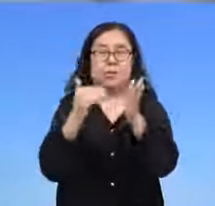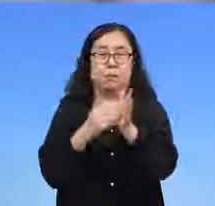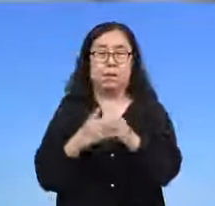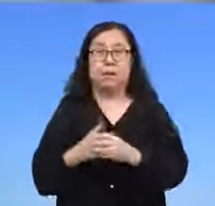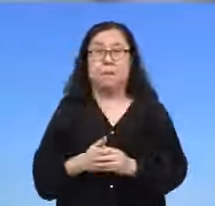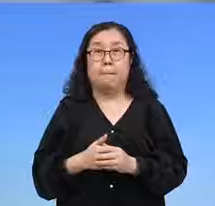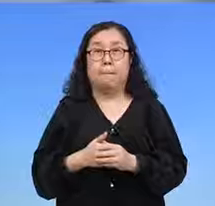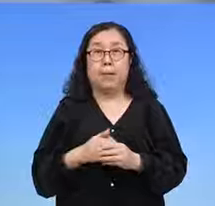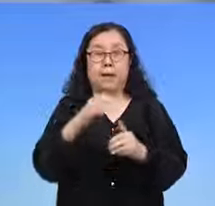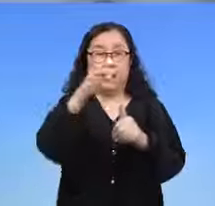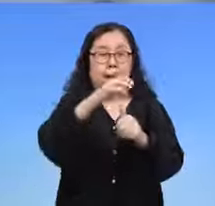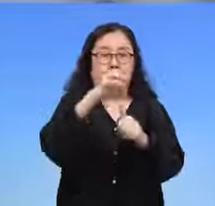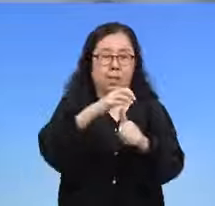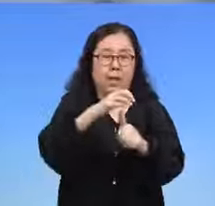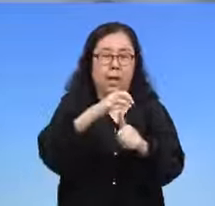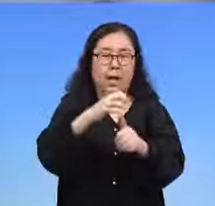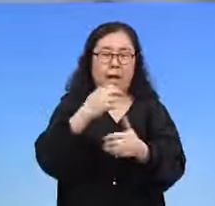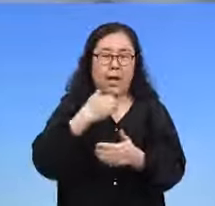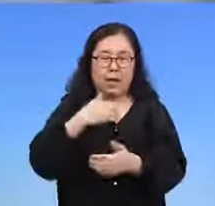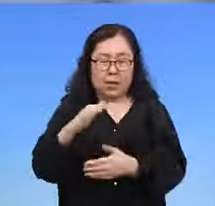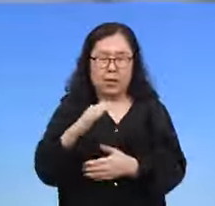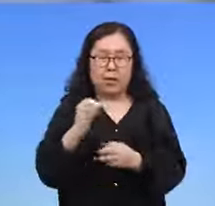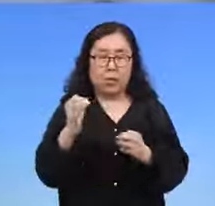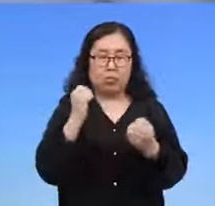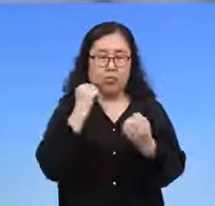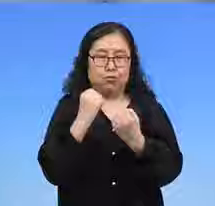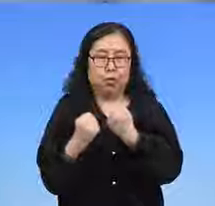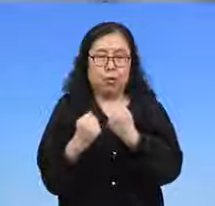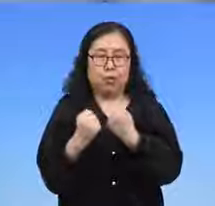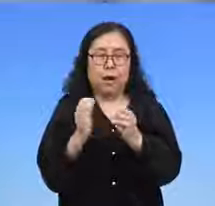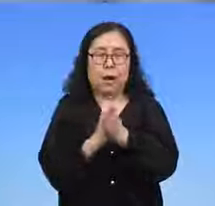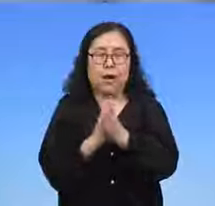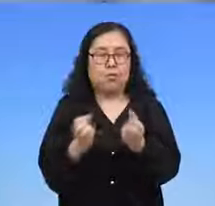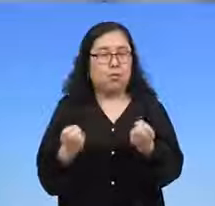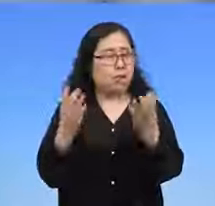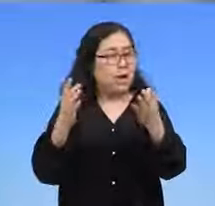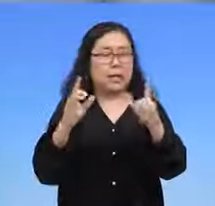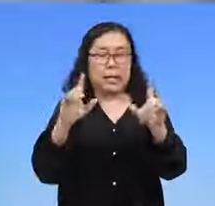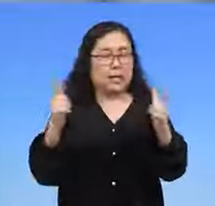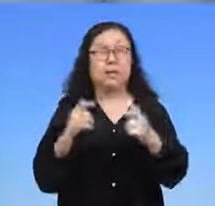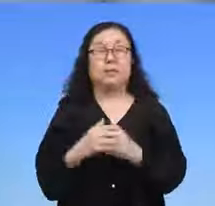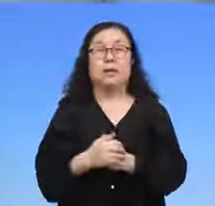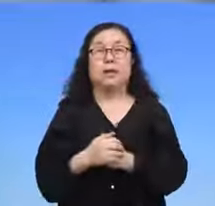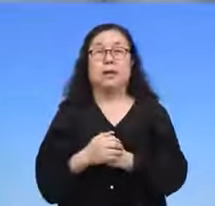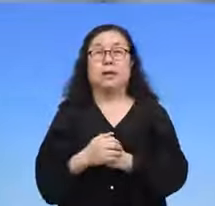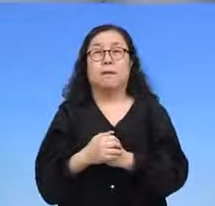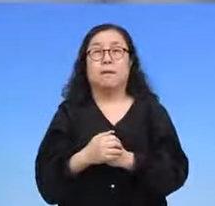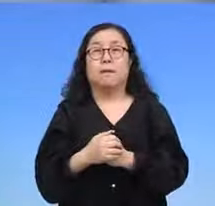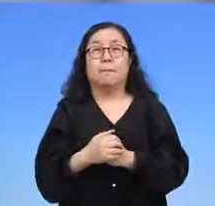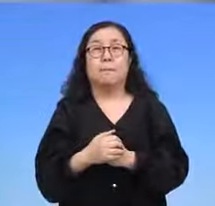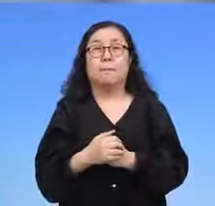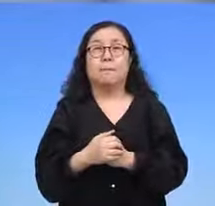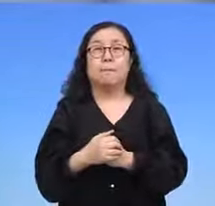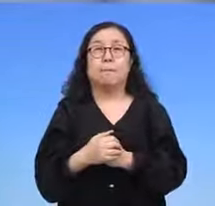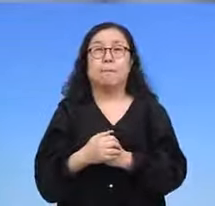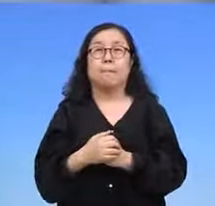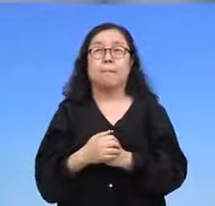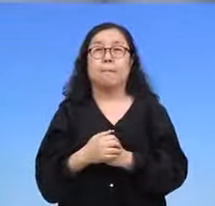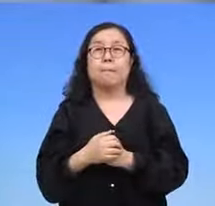아무 생각 없이 감옥에 갔는데도 할렐루야 그러면 그 맛이 간 사람입니다. 사도 바울 그런 사람 아니에요.